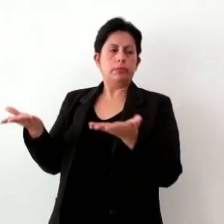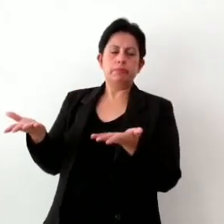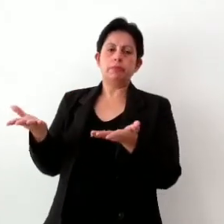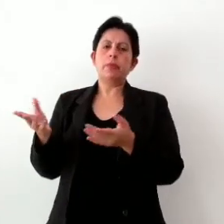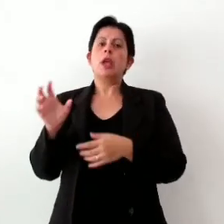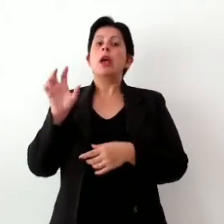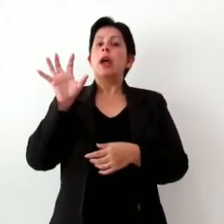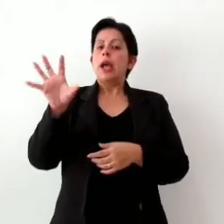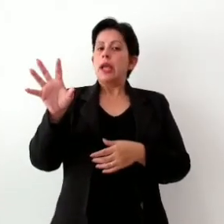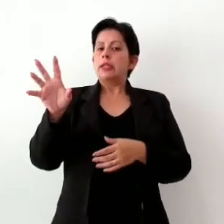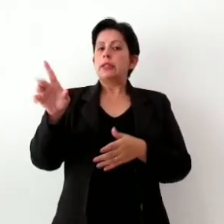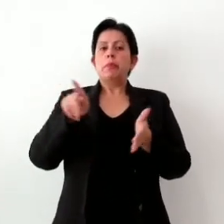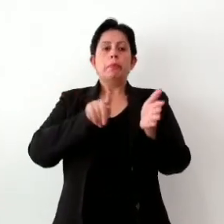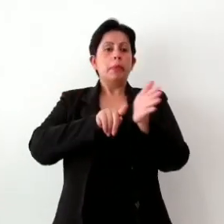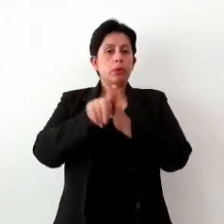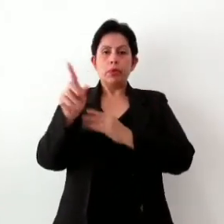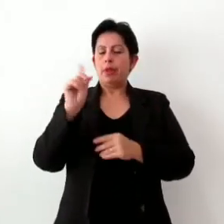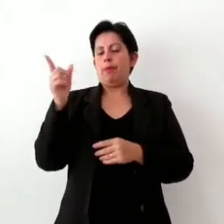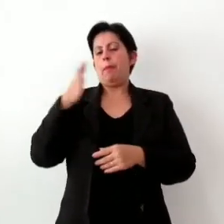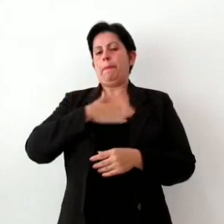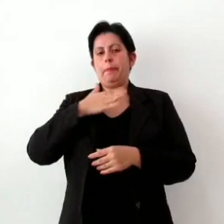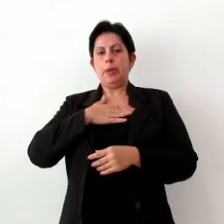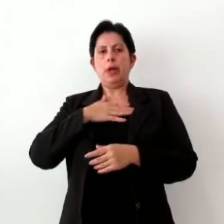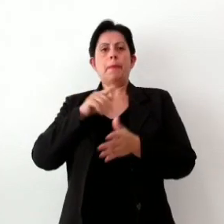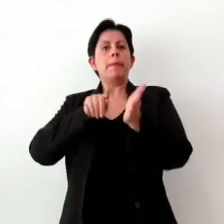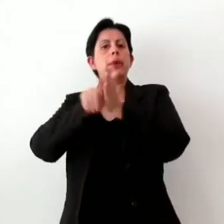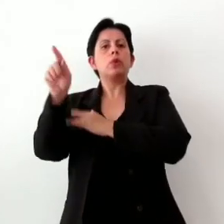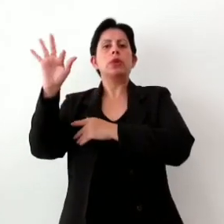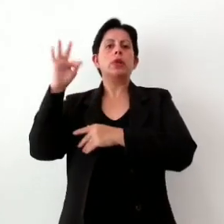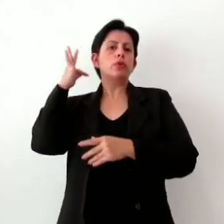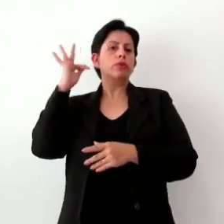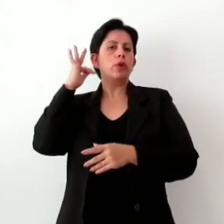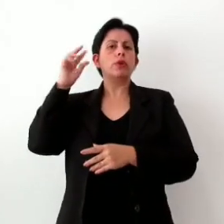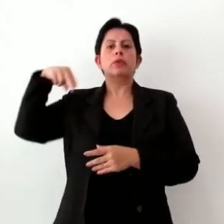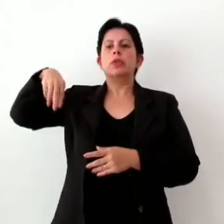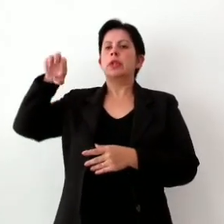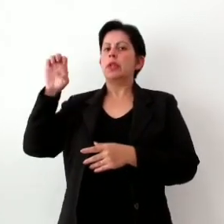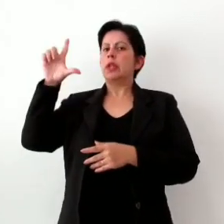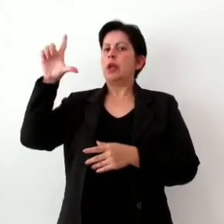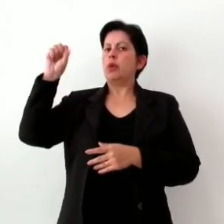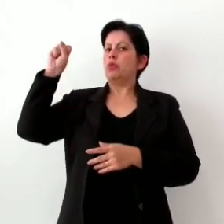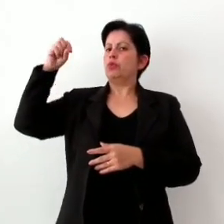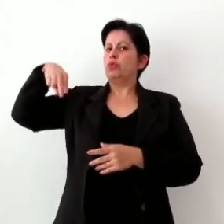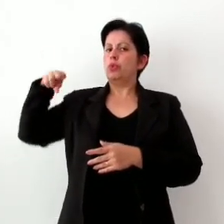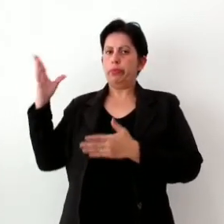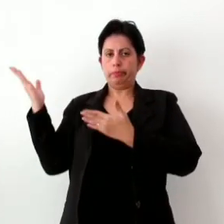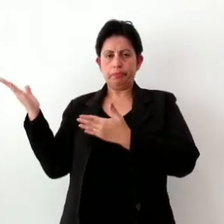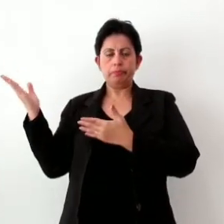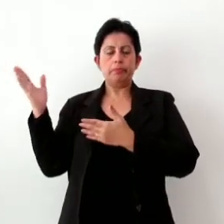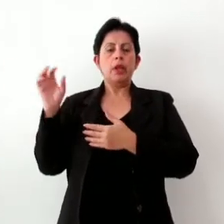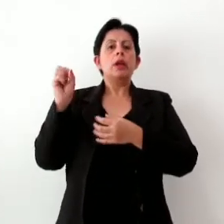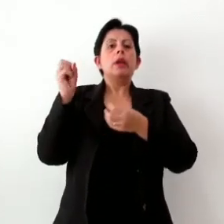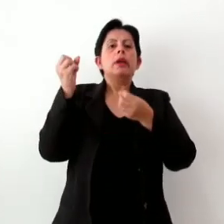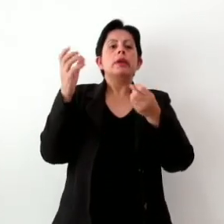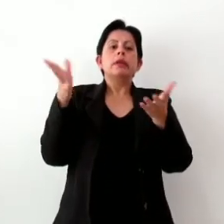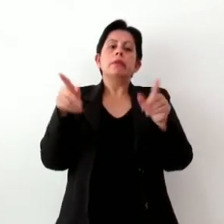pergunta não é minha, é a pergunta de um filósofo chamado Nelson Goodman, e eu acho que ela se aplica